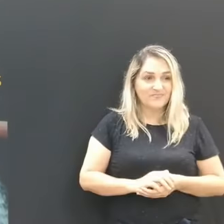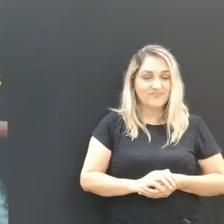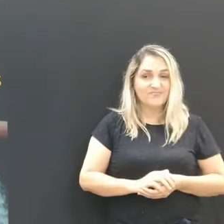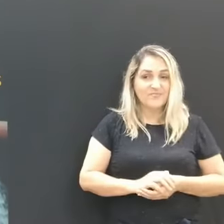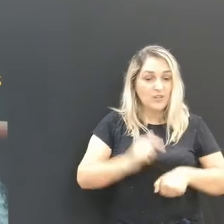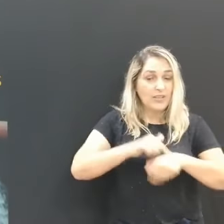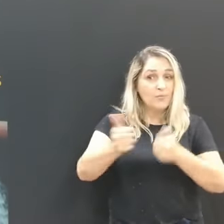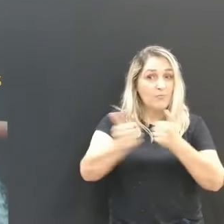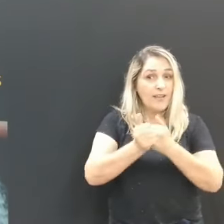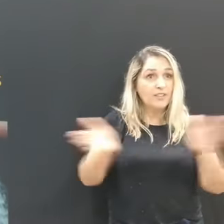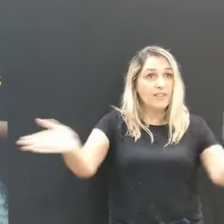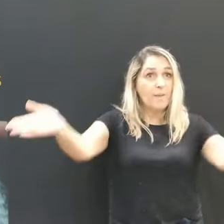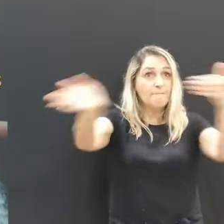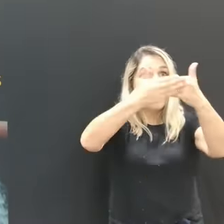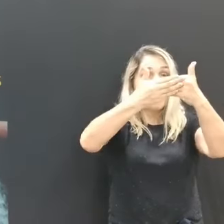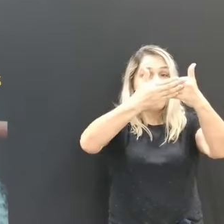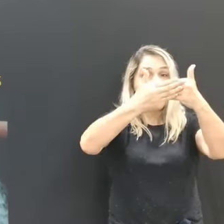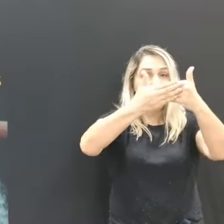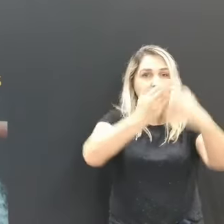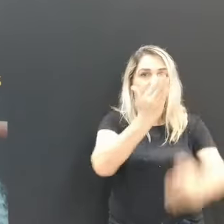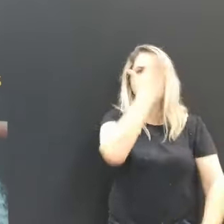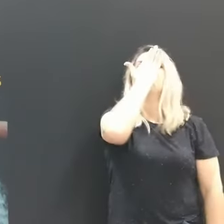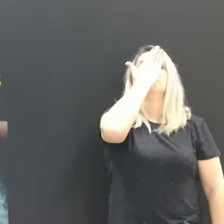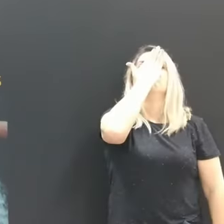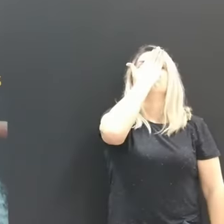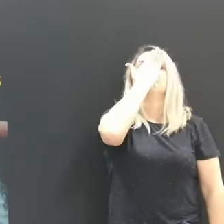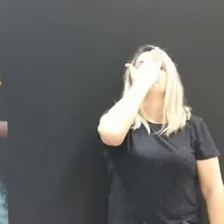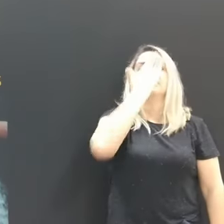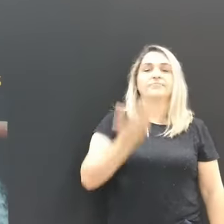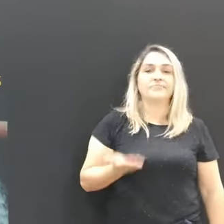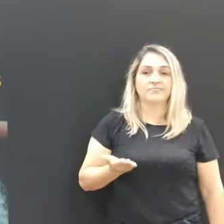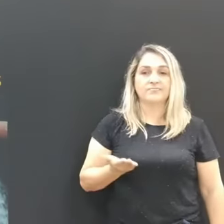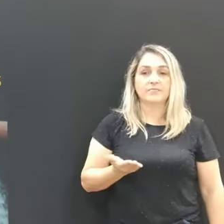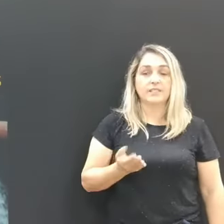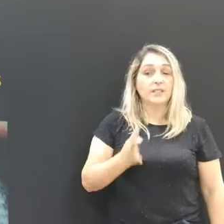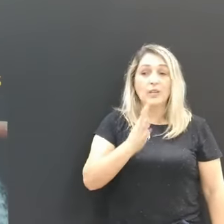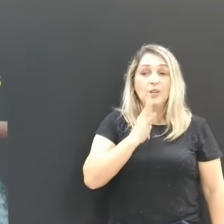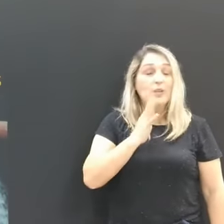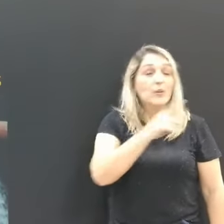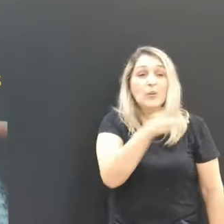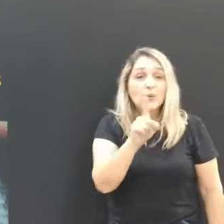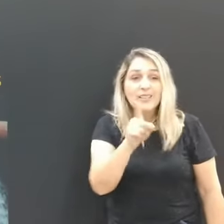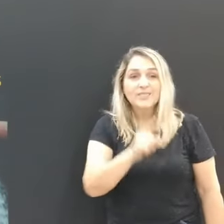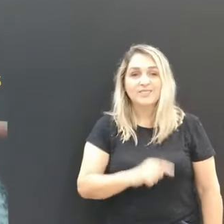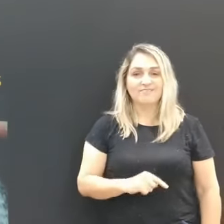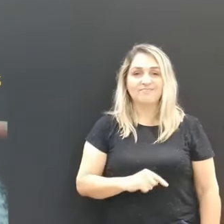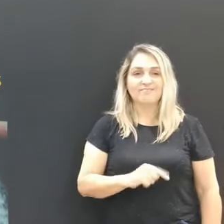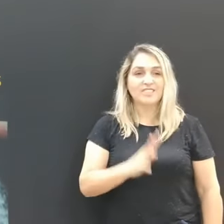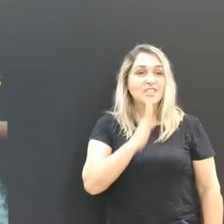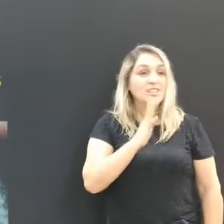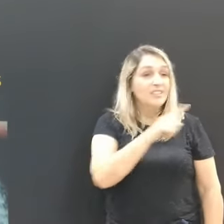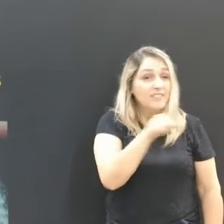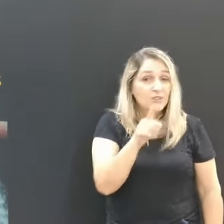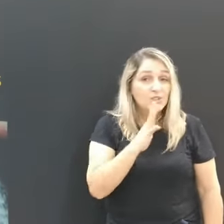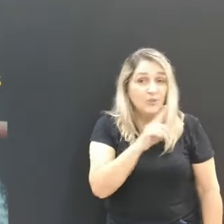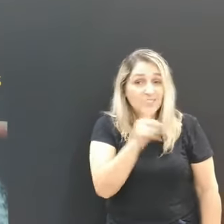Senhor vai voltar e os escolhidos vão estar com o Senhor. E aqueles que não foram escolhidos, aqueles que o Senhor não conhece, ficarão